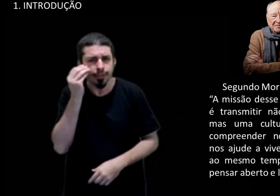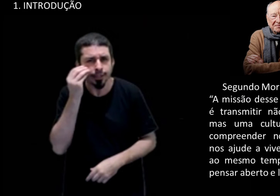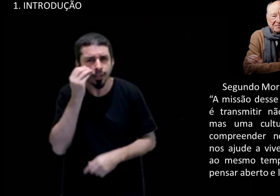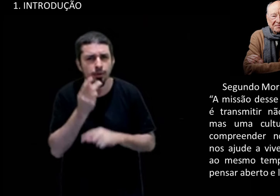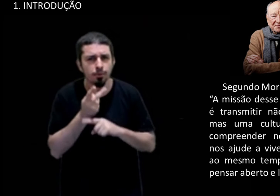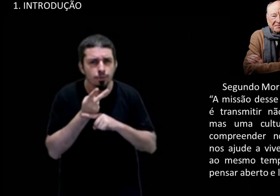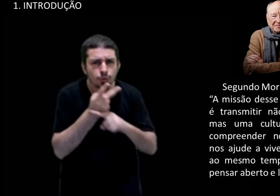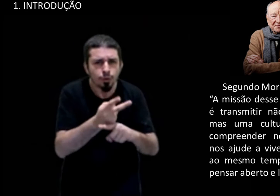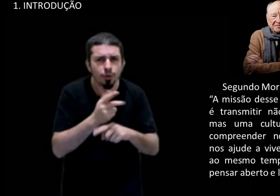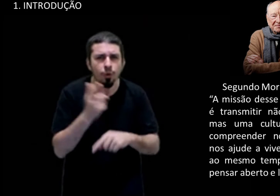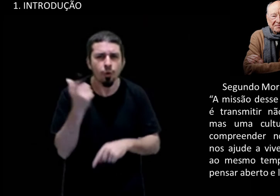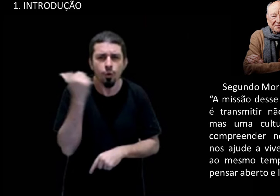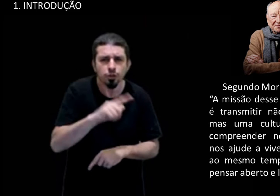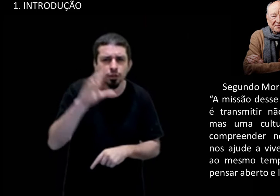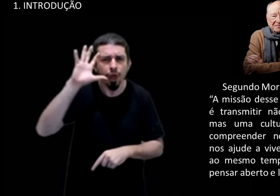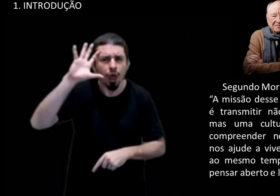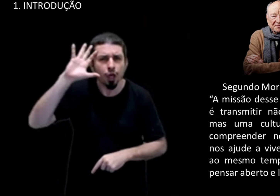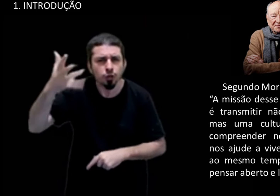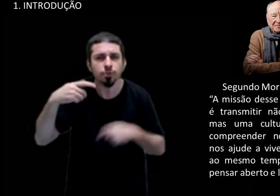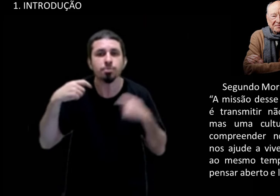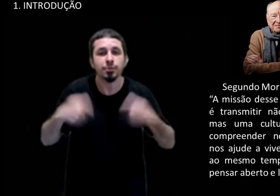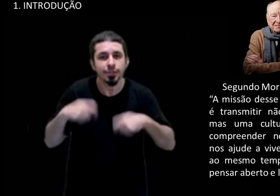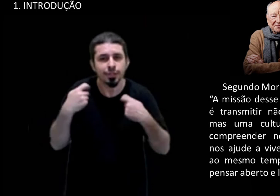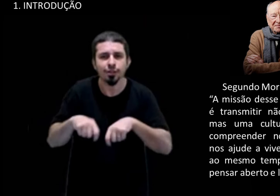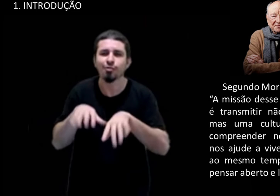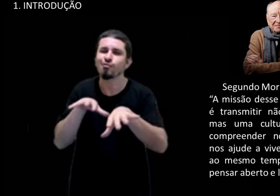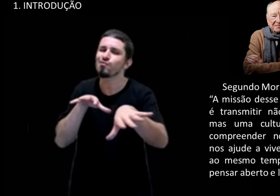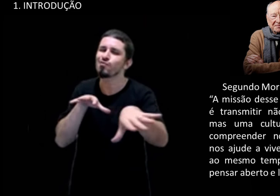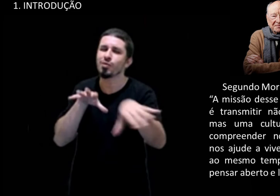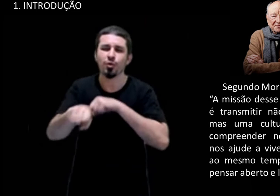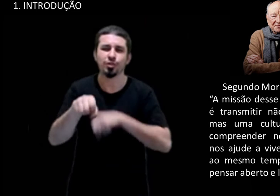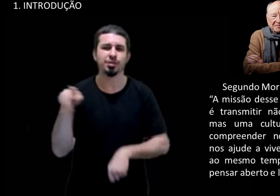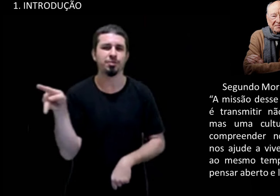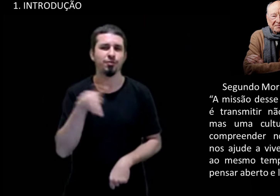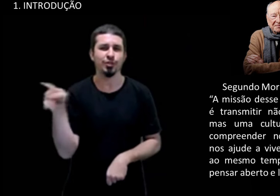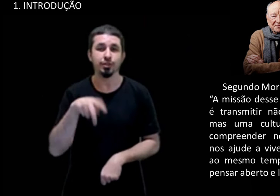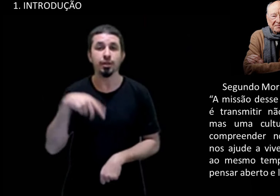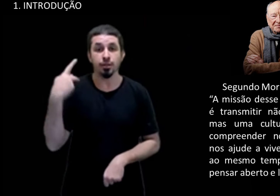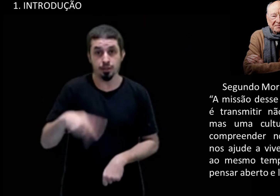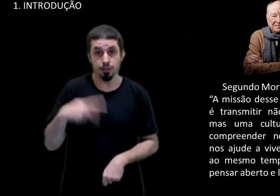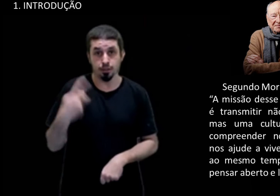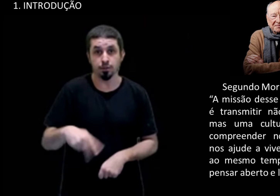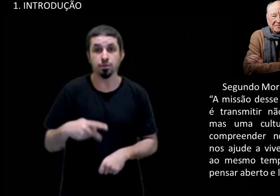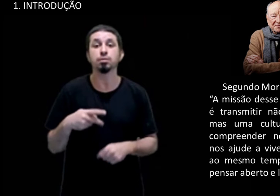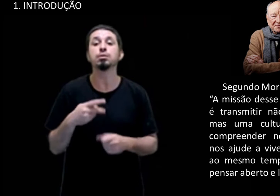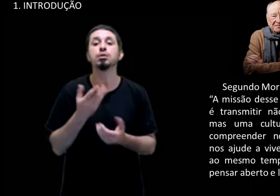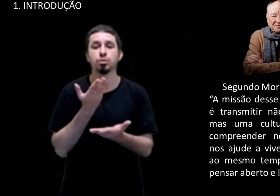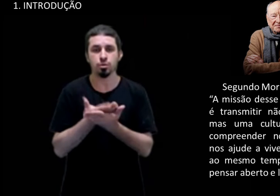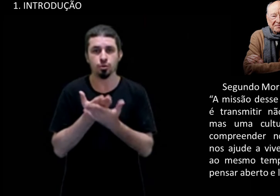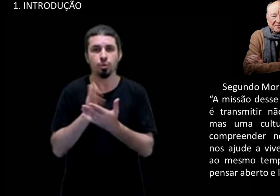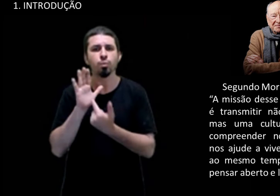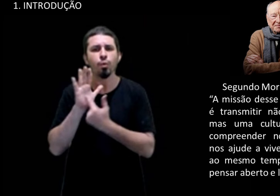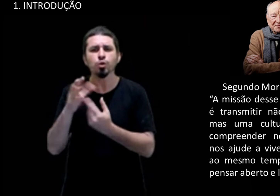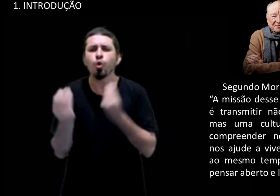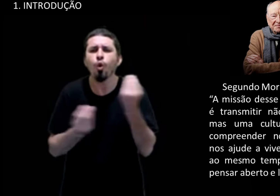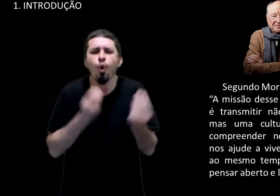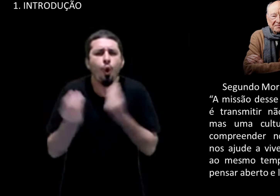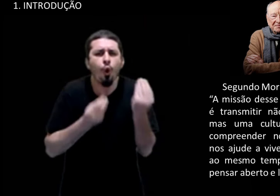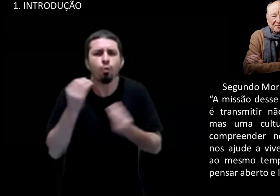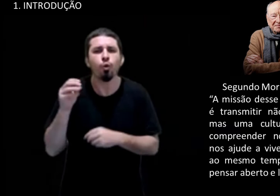atender essa demanda, tornam-se essenciais formações de professores que, no caso deste estudo, trarão à discussão o uso